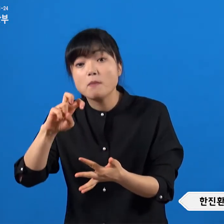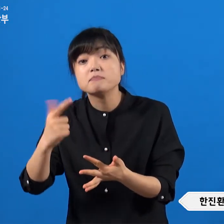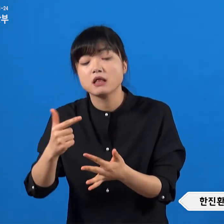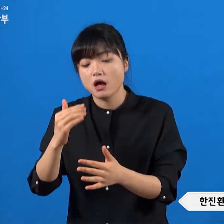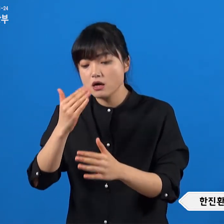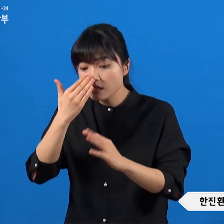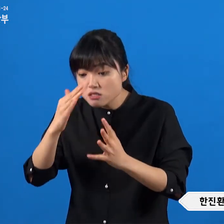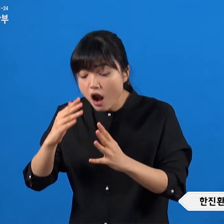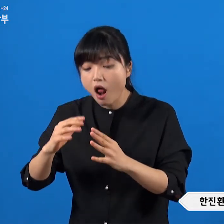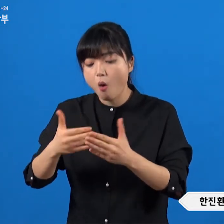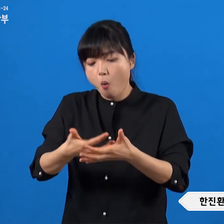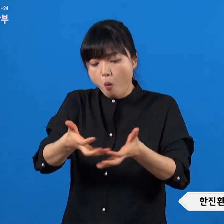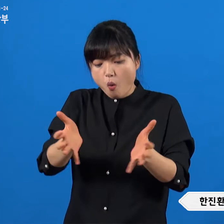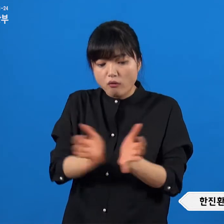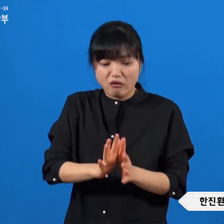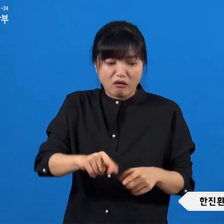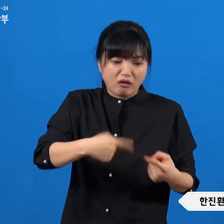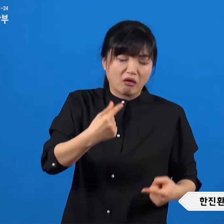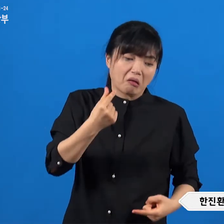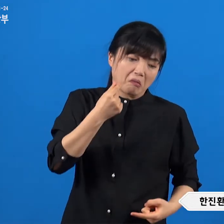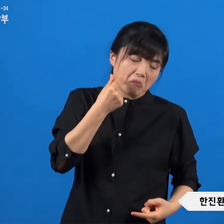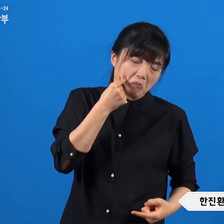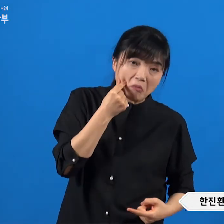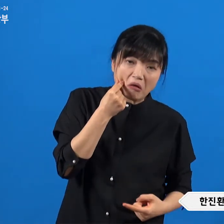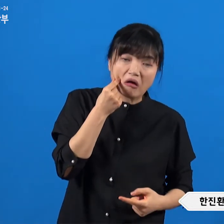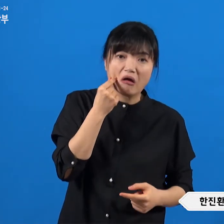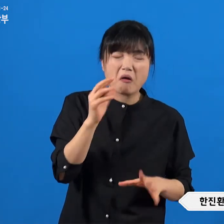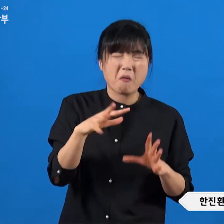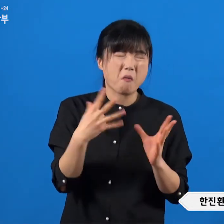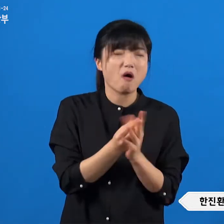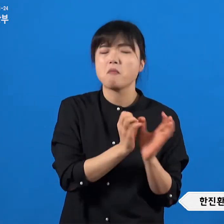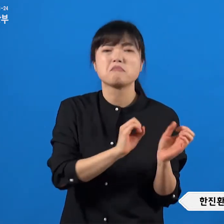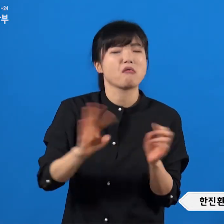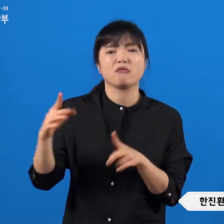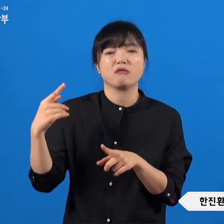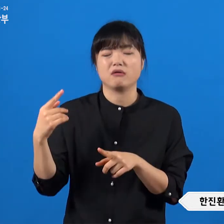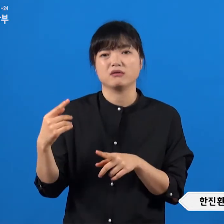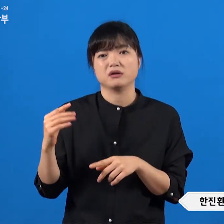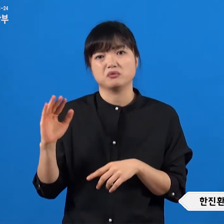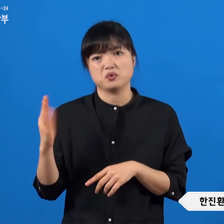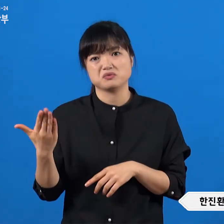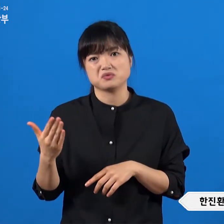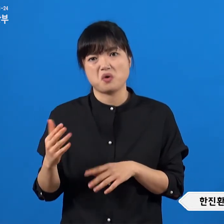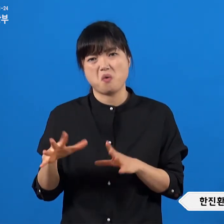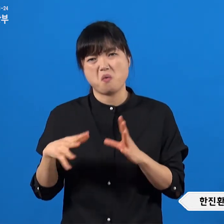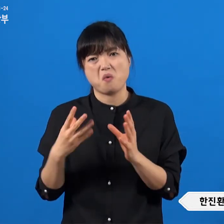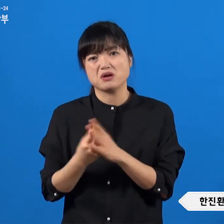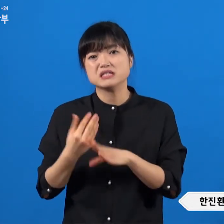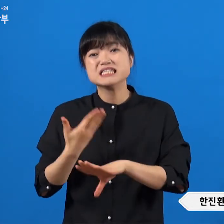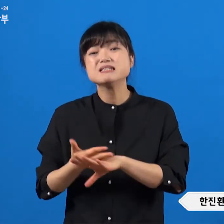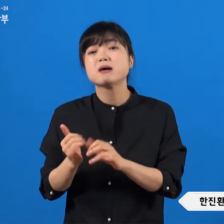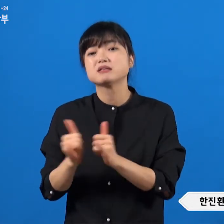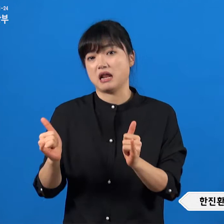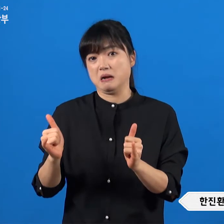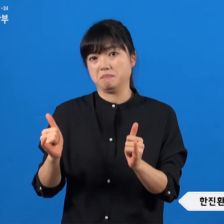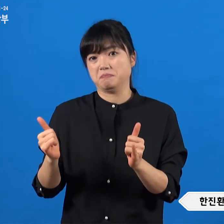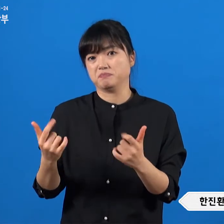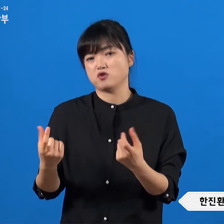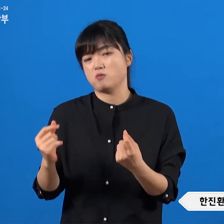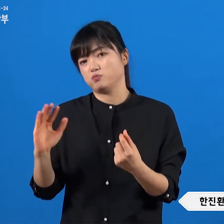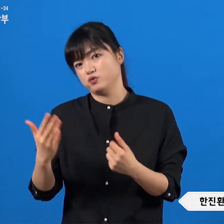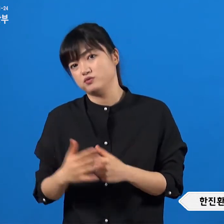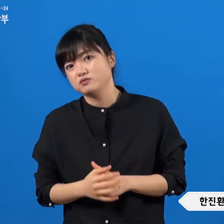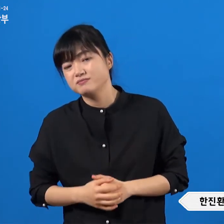이스라엘 공동체에도 끼이지 못하고 완전히 버림을 받아 이제는 이방인처럼 되었다는 말입니다.